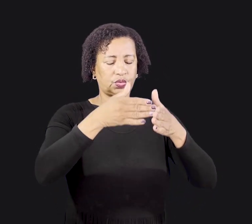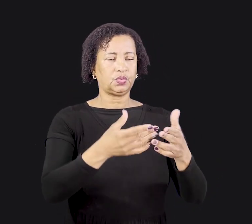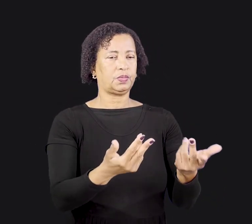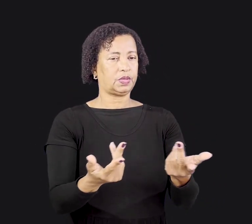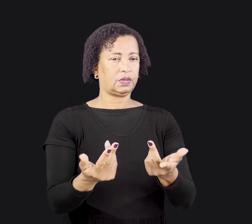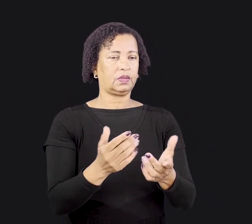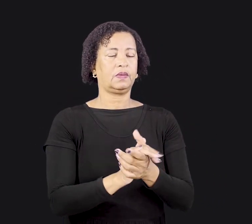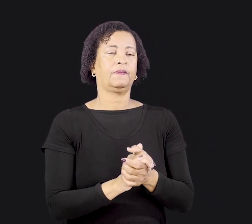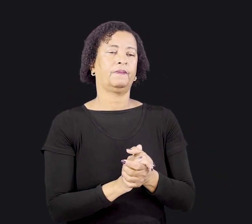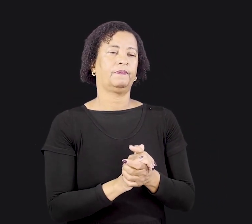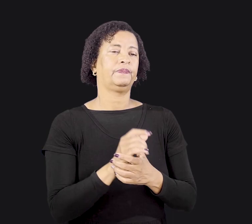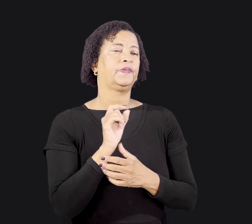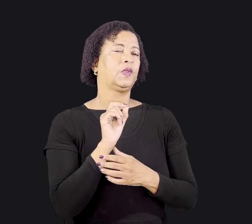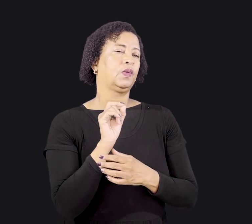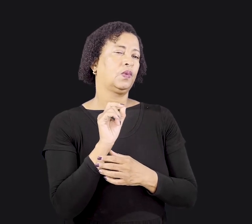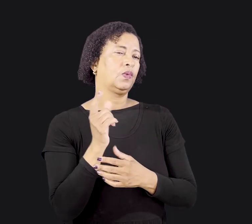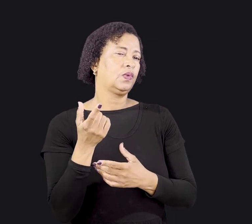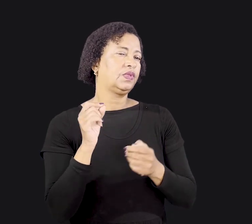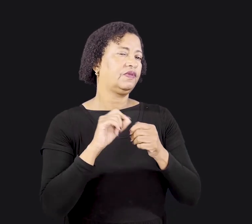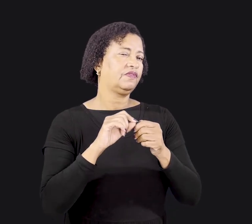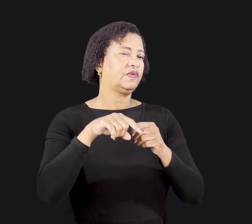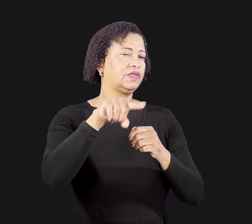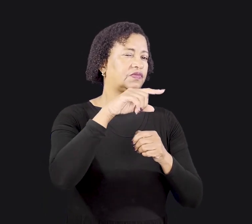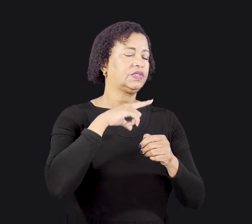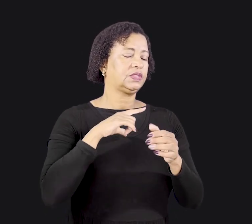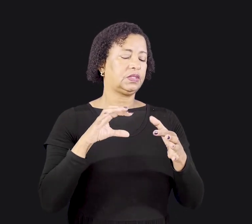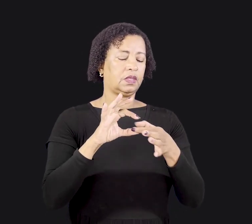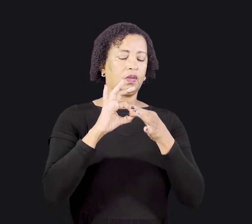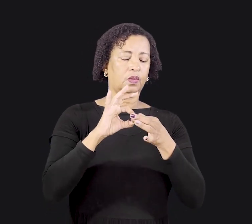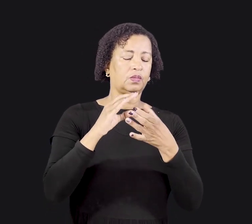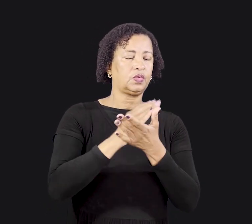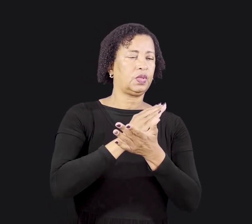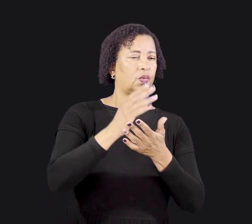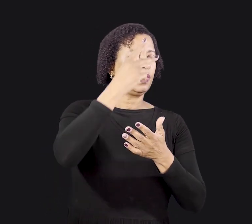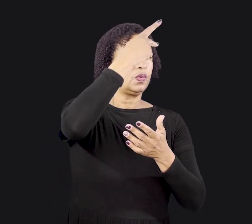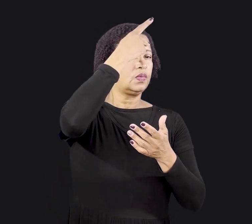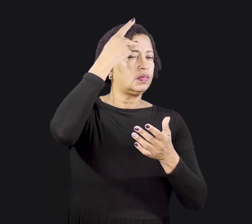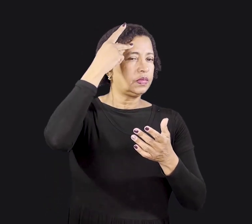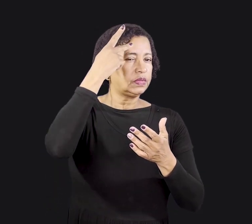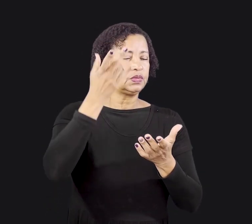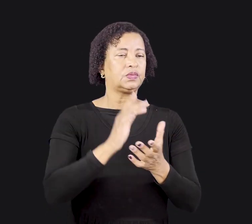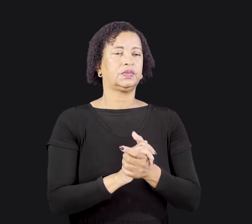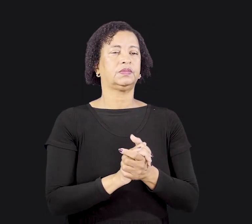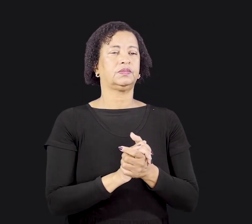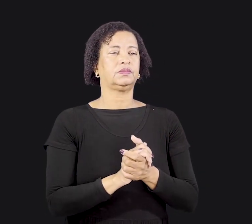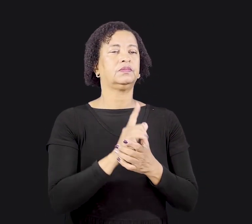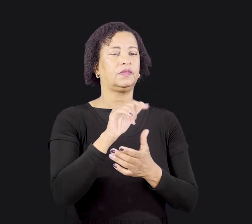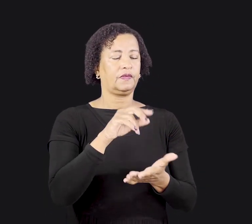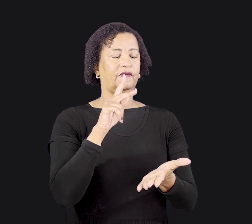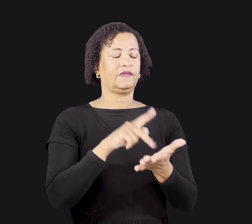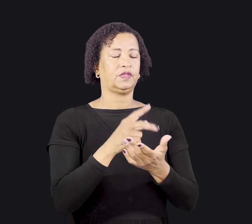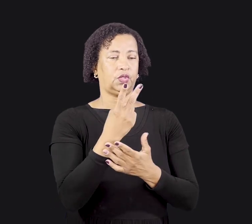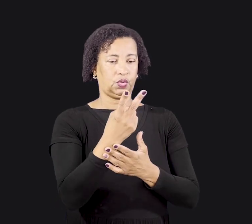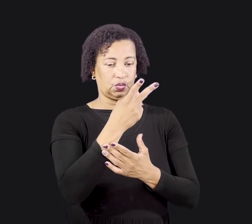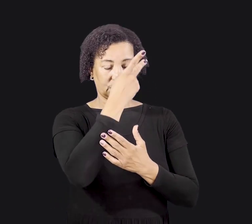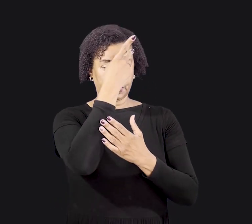O que é que faz você ter comunhão com alguém? É exatamente duas pessoas no